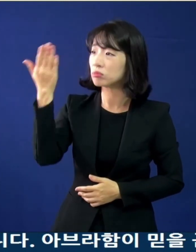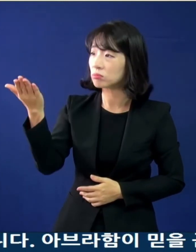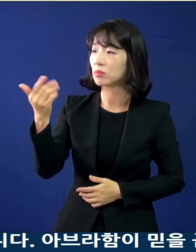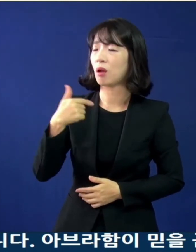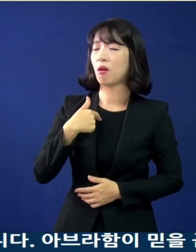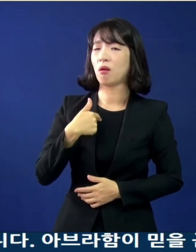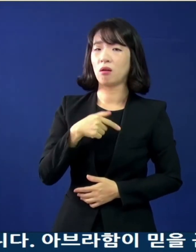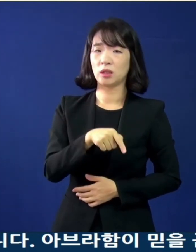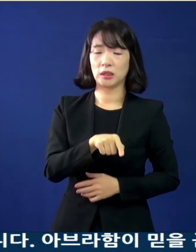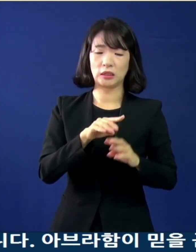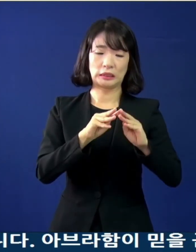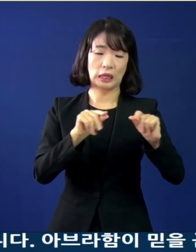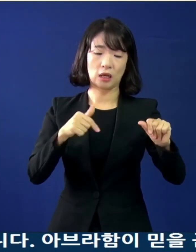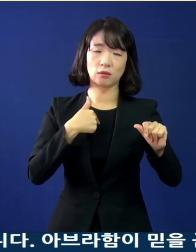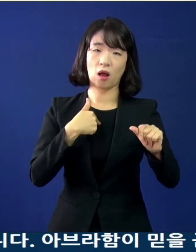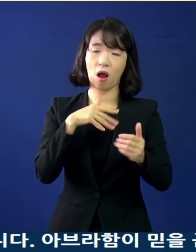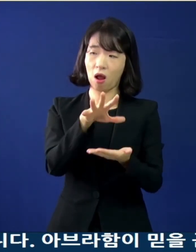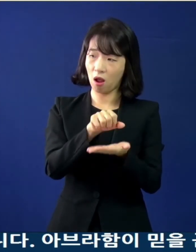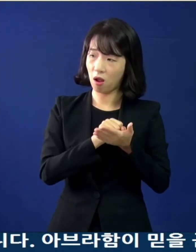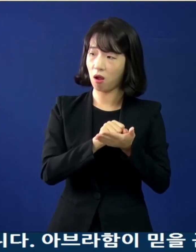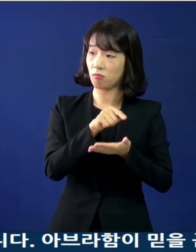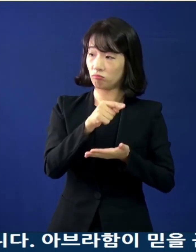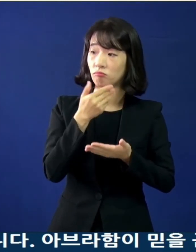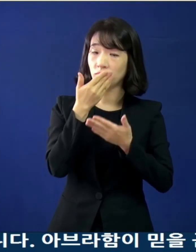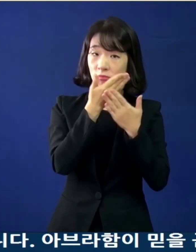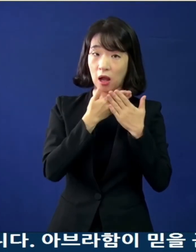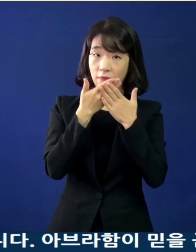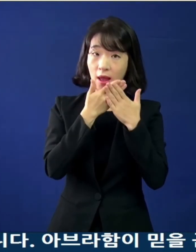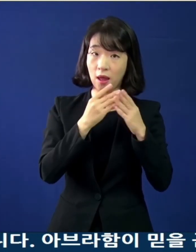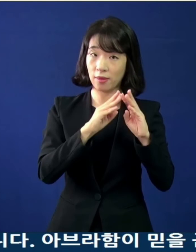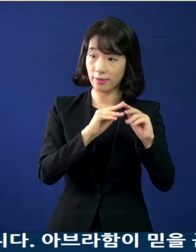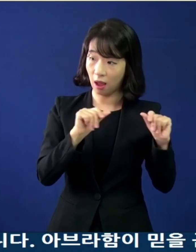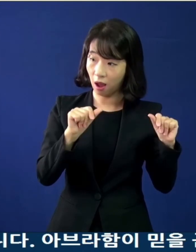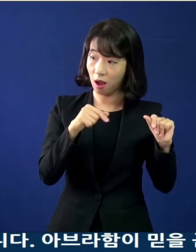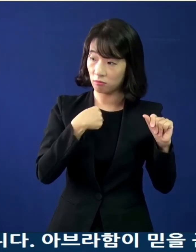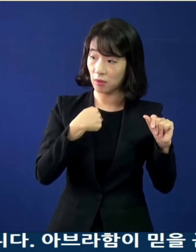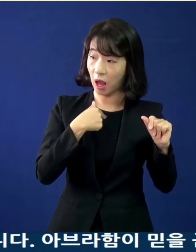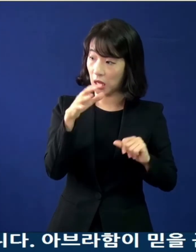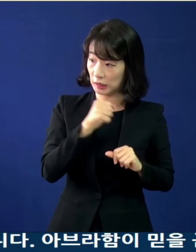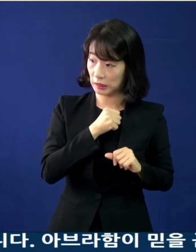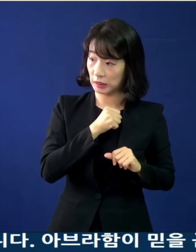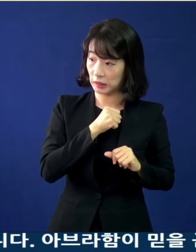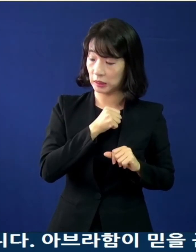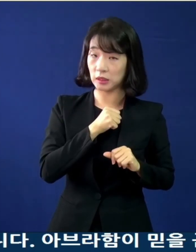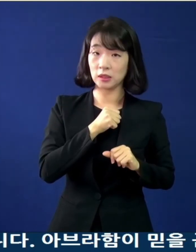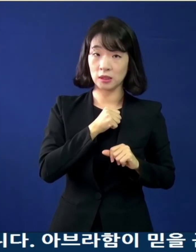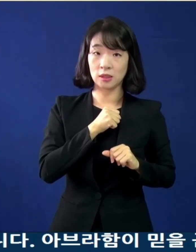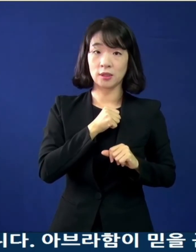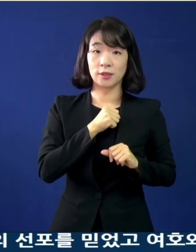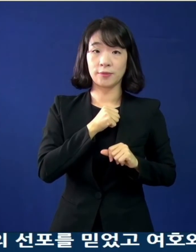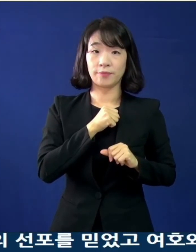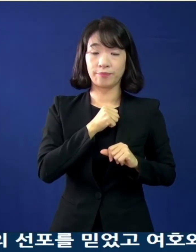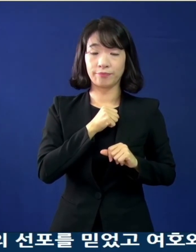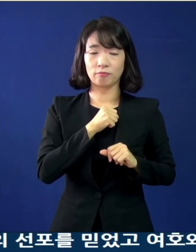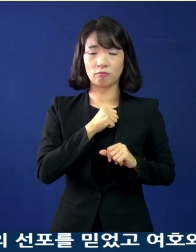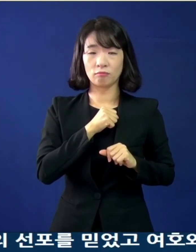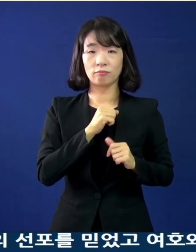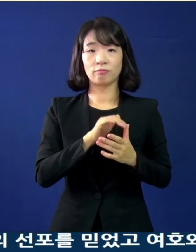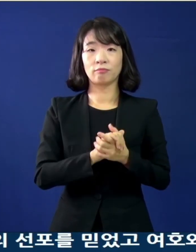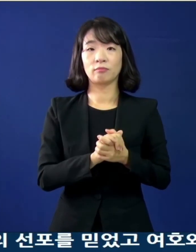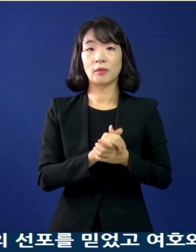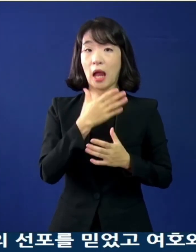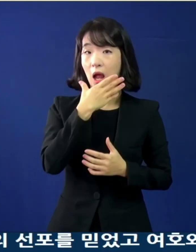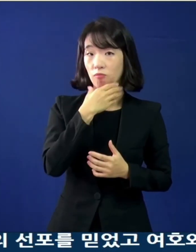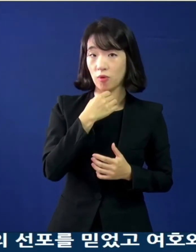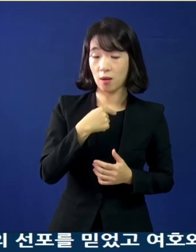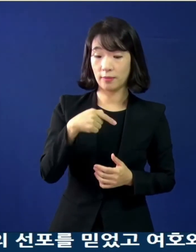땅을 저에게 주신다 그랬는데 가나안 땅이죠. 이 땅을 지금은 뭐 이 땅 갖는다는 것이 너무나 요원한 일 같은데, 아브라함이